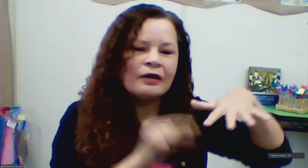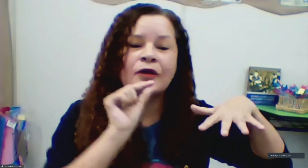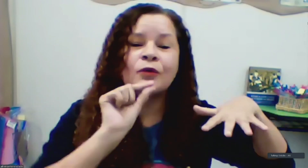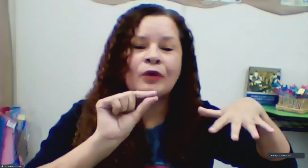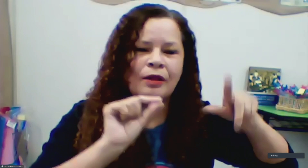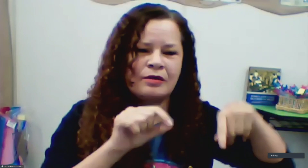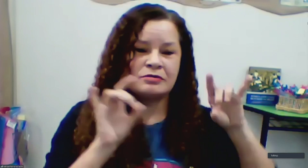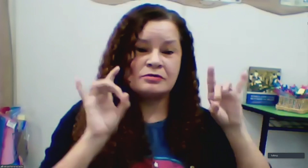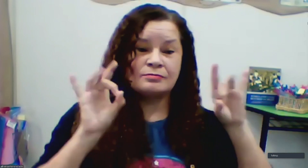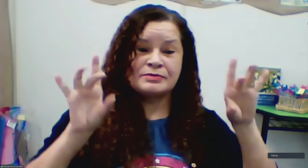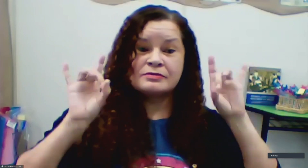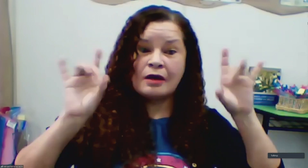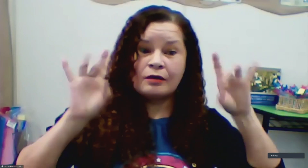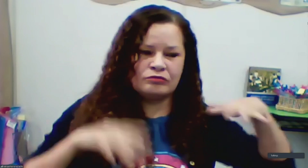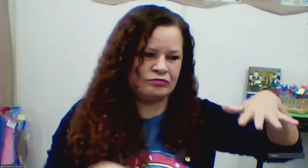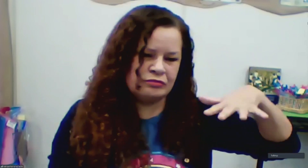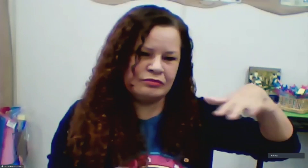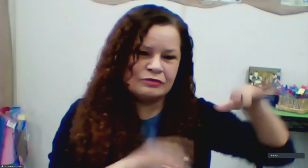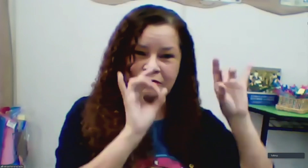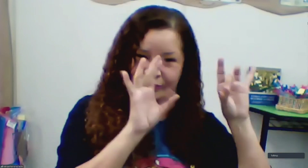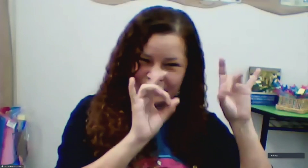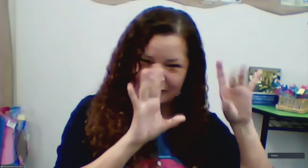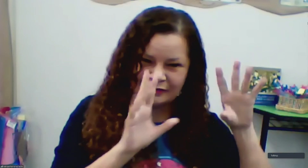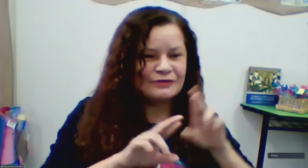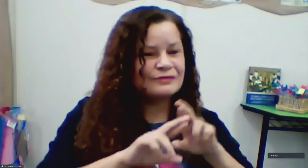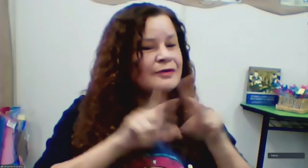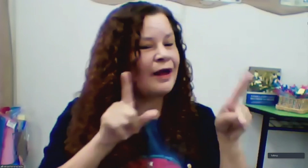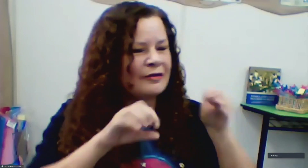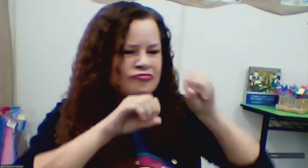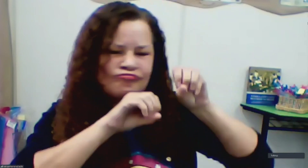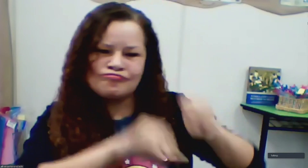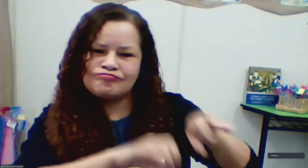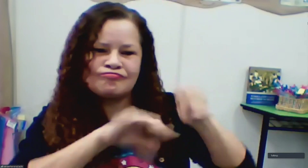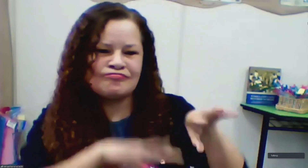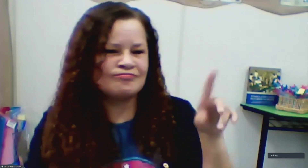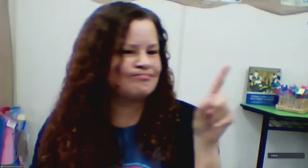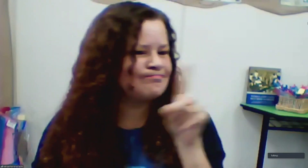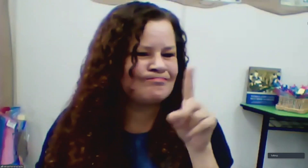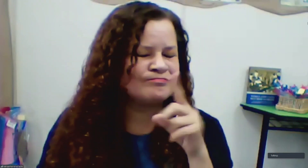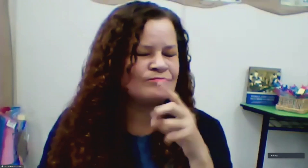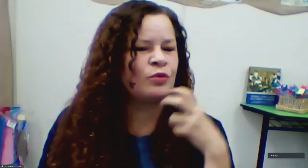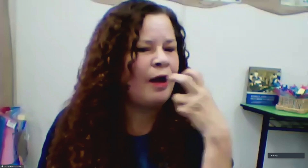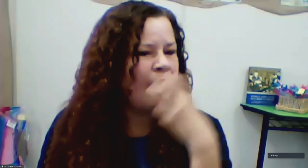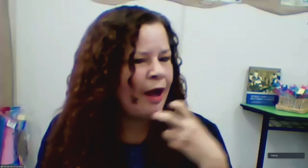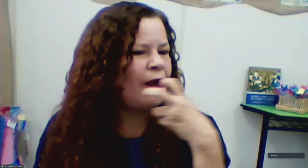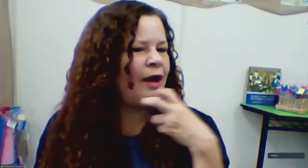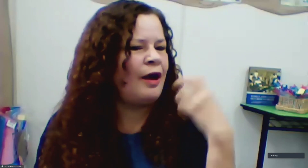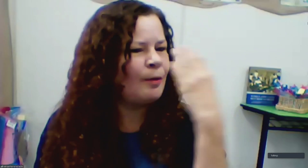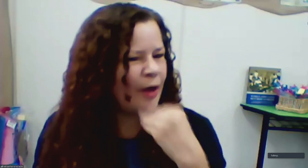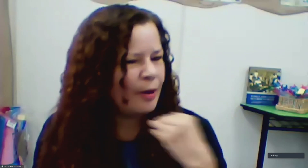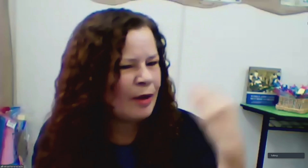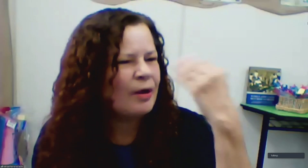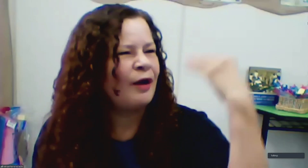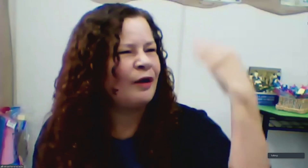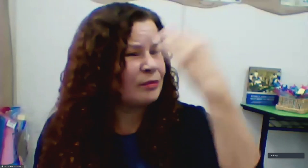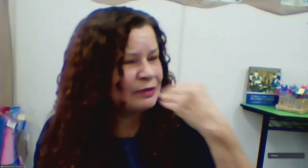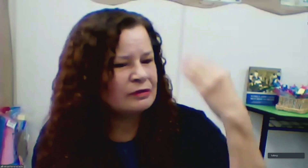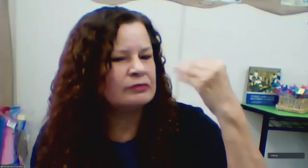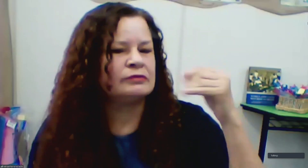o ensino é diferente. É oralização, você vai aprender. E olha, eu sofri muito com a escrita,